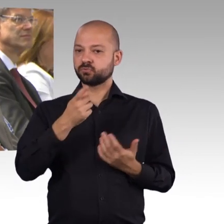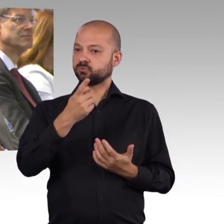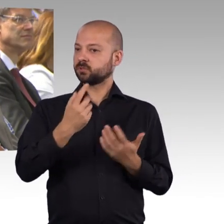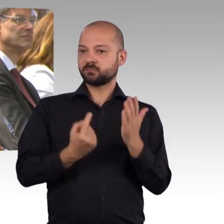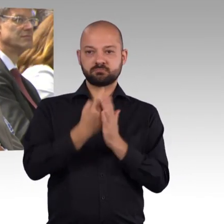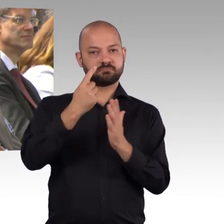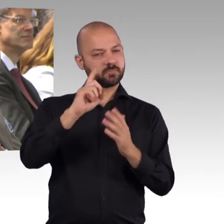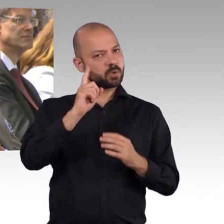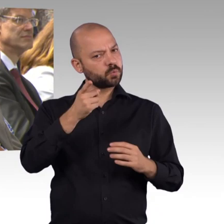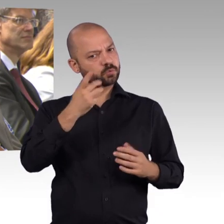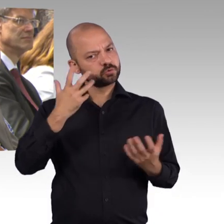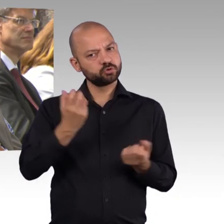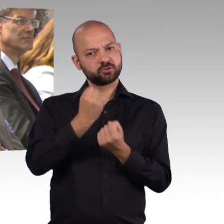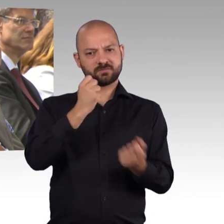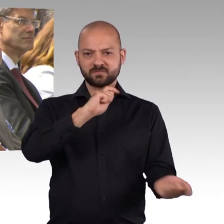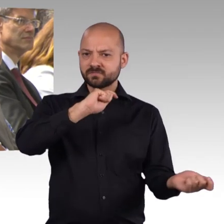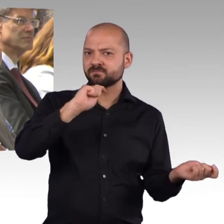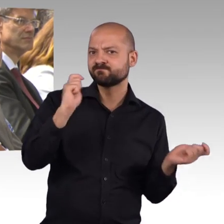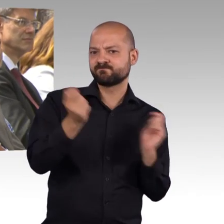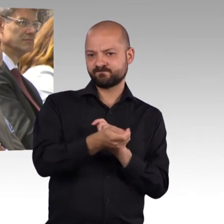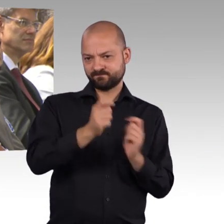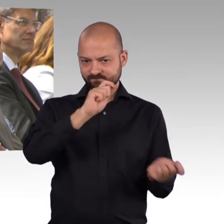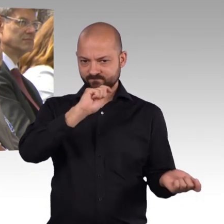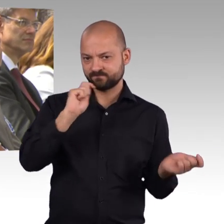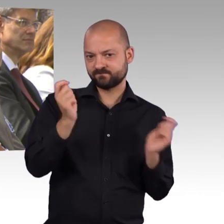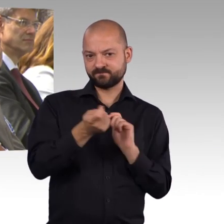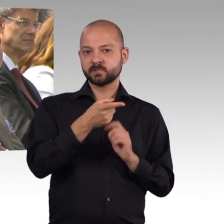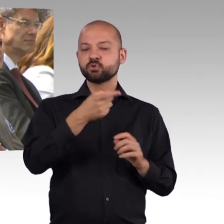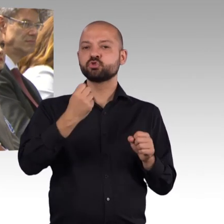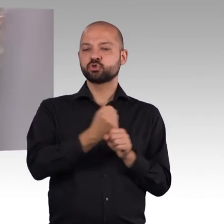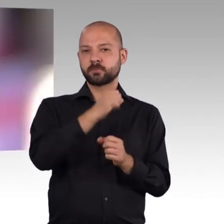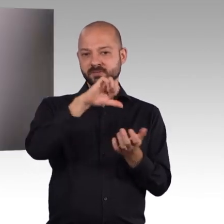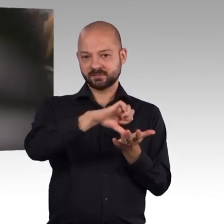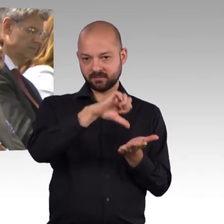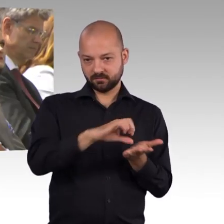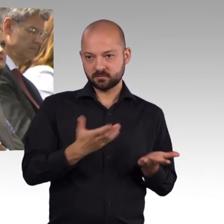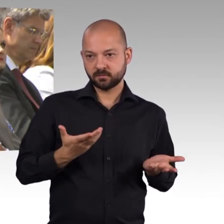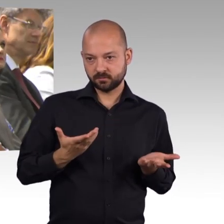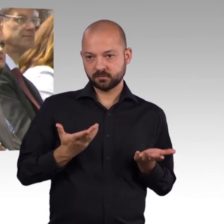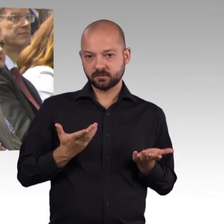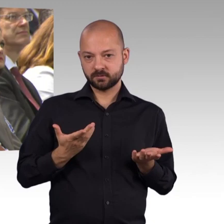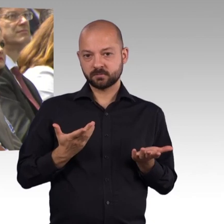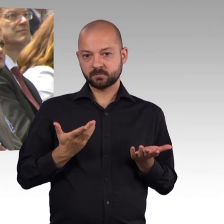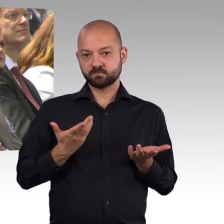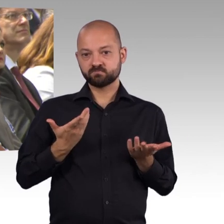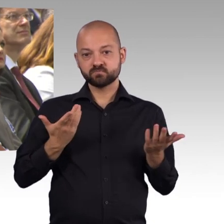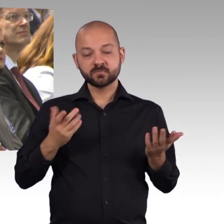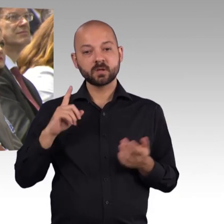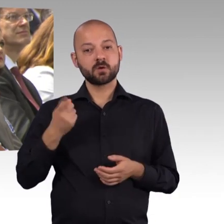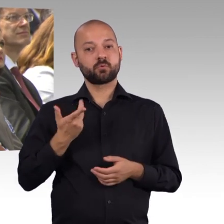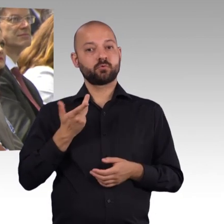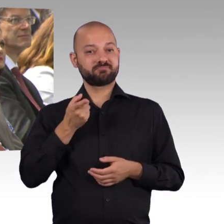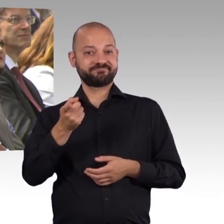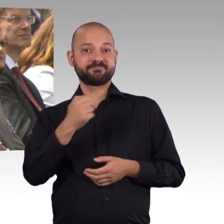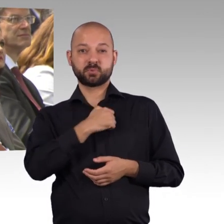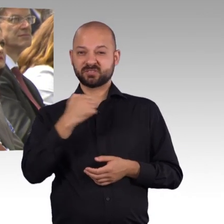die existenziellen Trendwenden im Bereich Personal, im Bereich Material und im Bereich Finanzen eingeleitet.